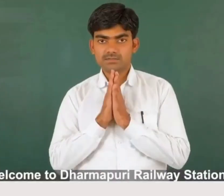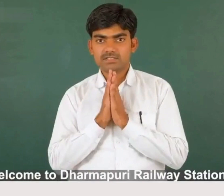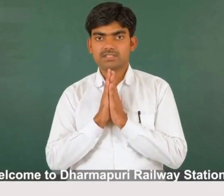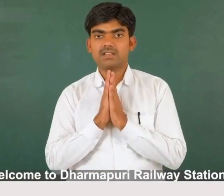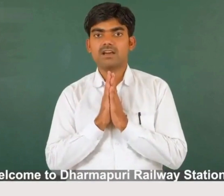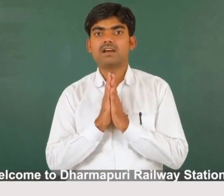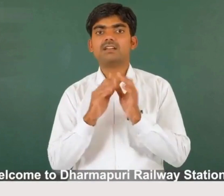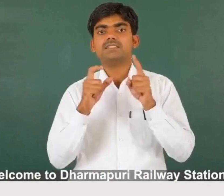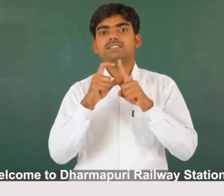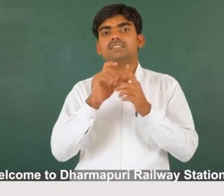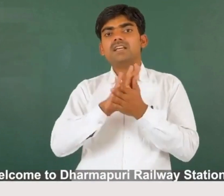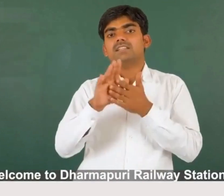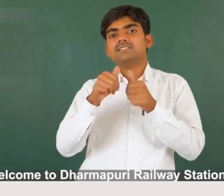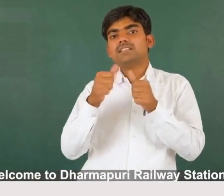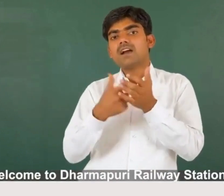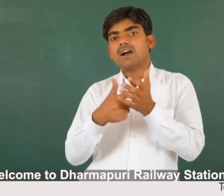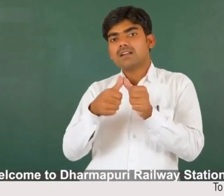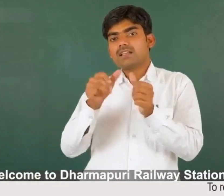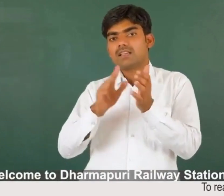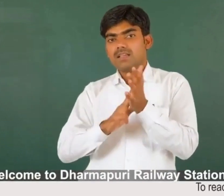धंपुरी रेलवे स्टेशन पर आपका स्वागत है